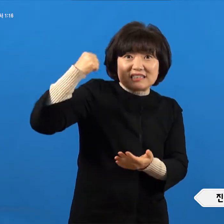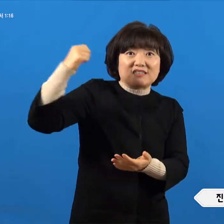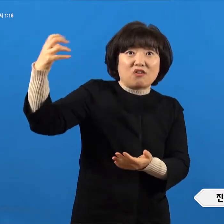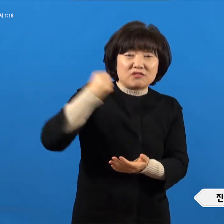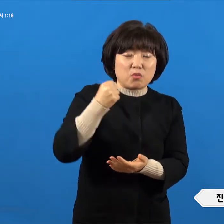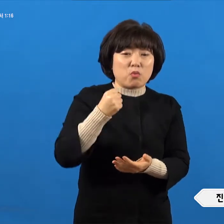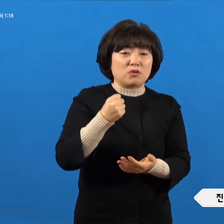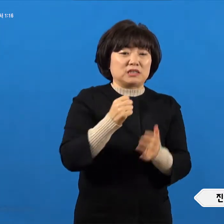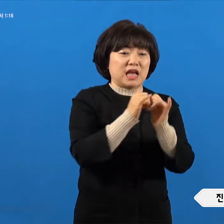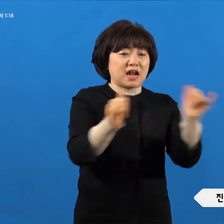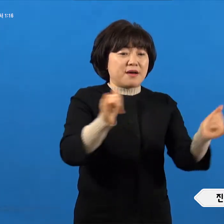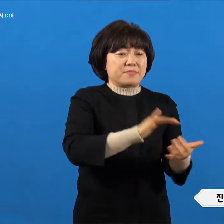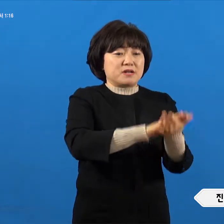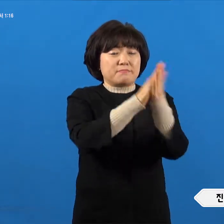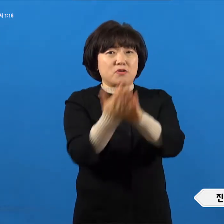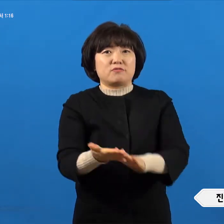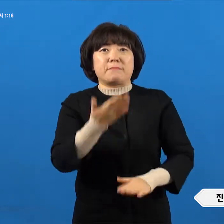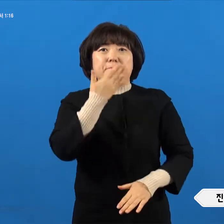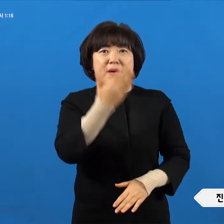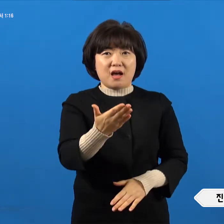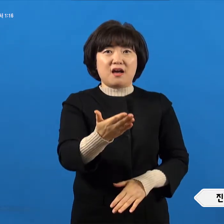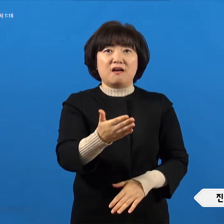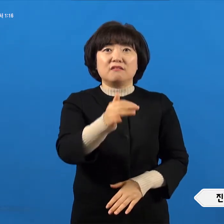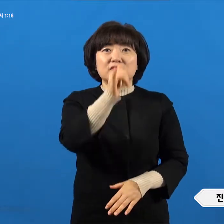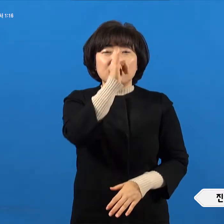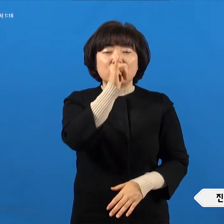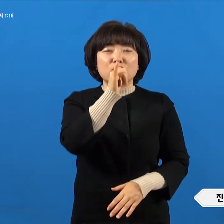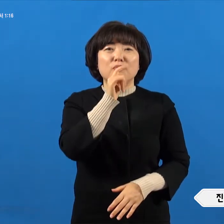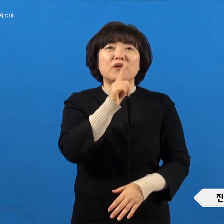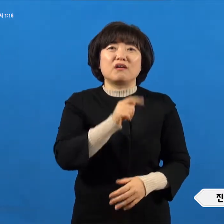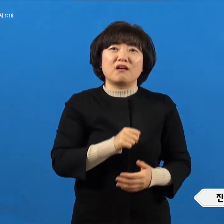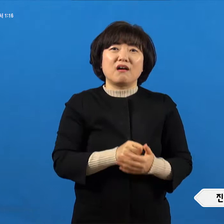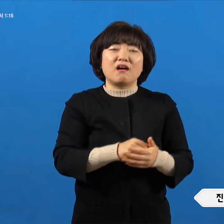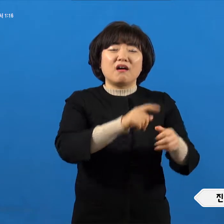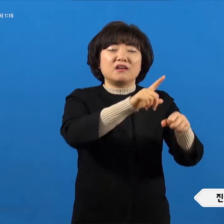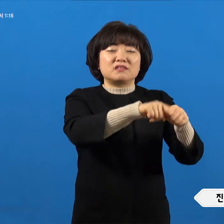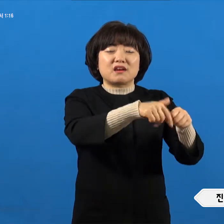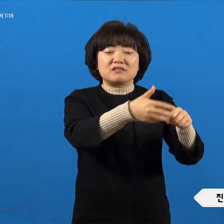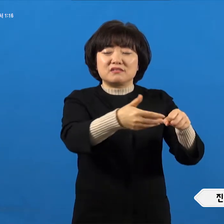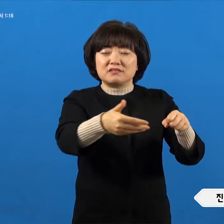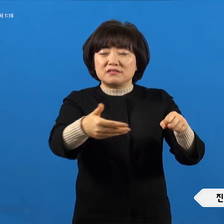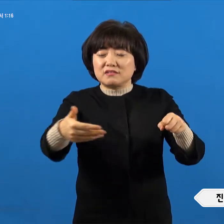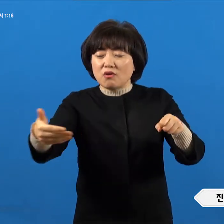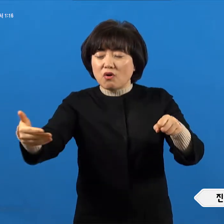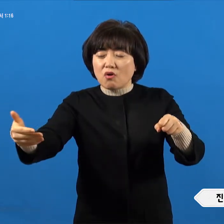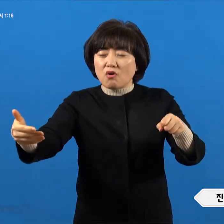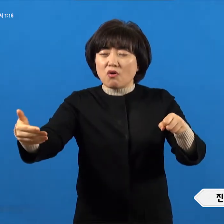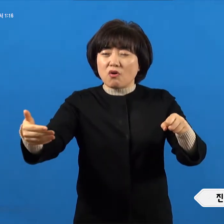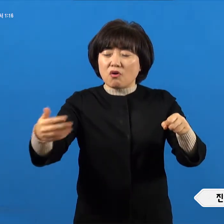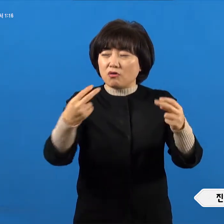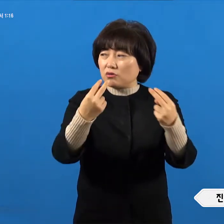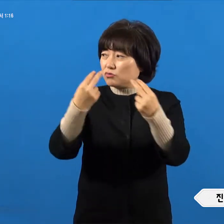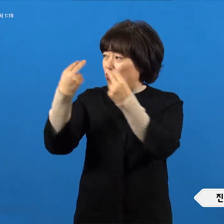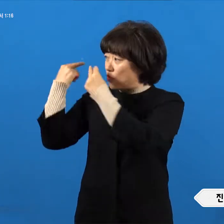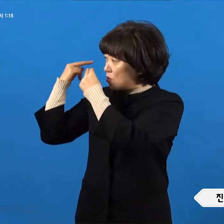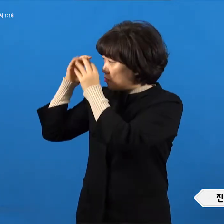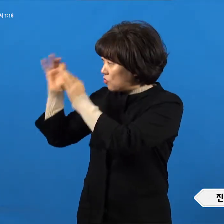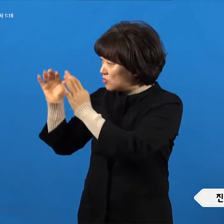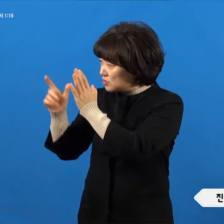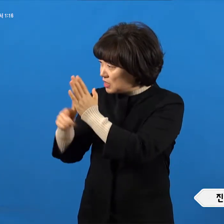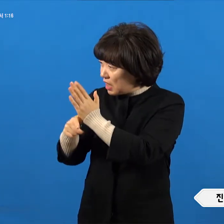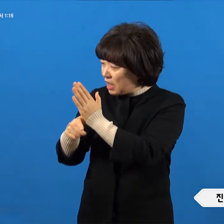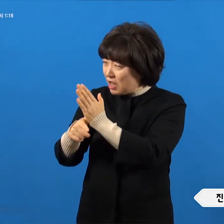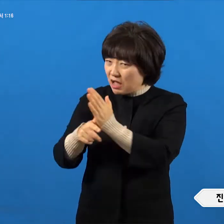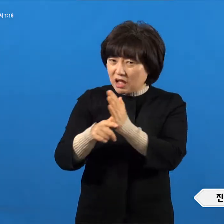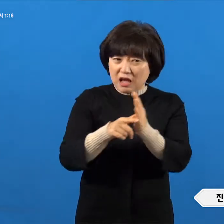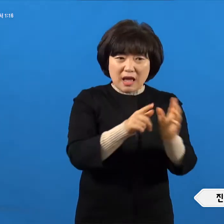하나님의 능력이라고 말씀하고 있습니다. 시간이 지나고 뒤를 돌아보고 우리 삶을 볼 때 바뀔